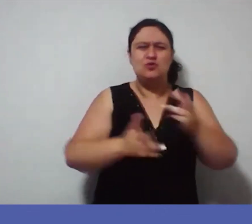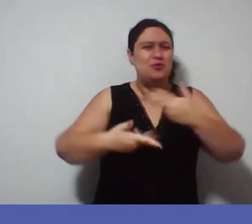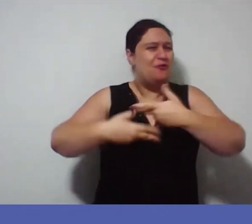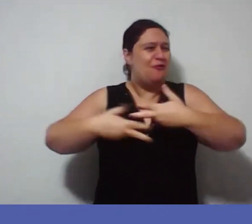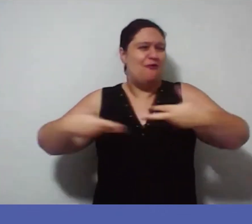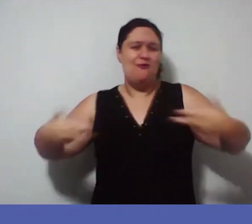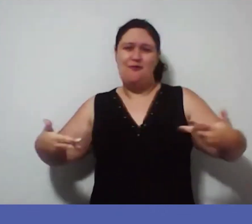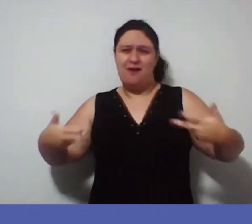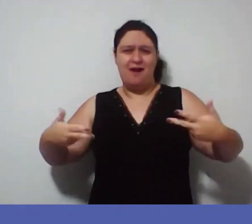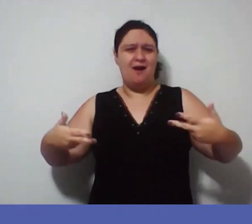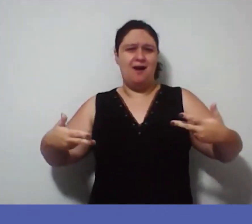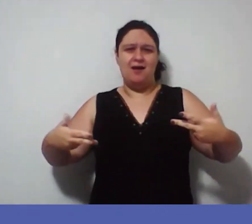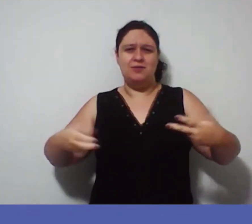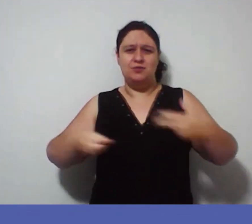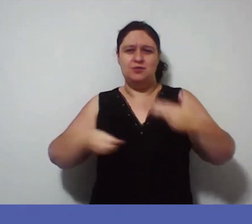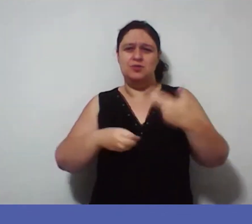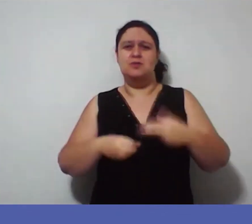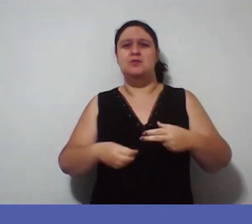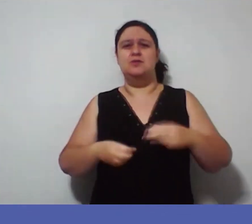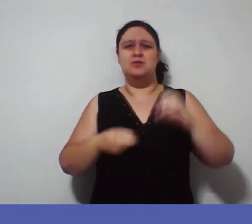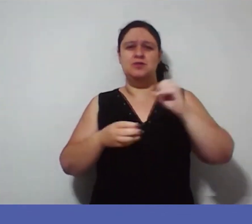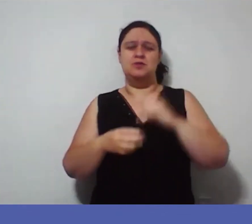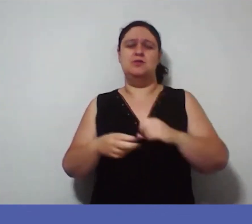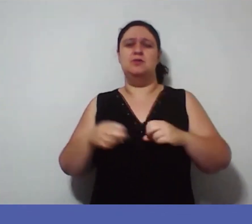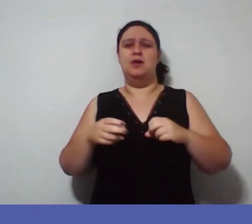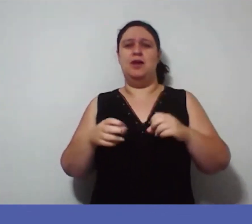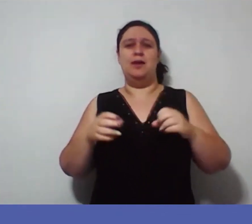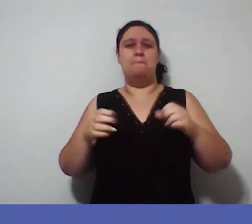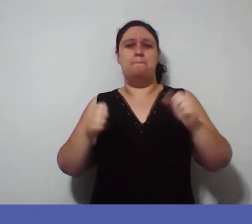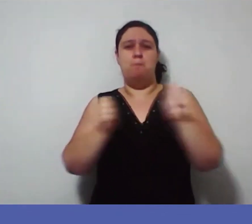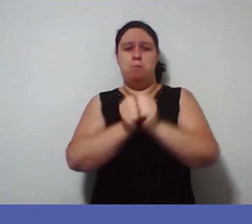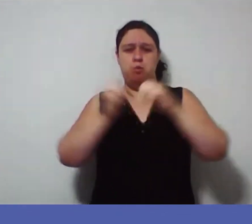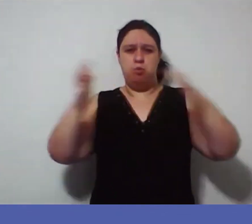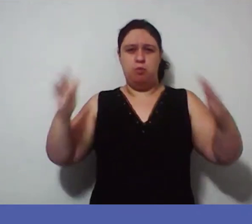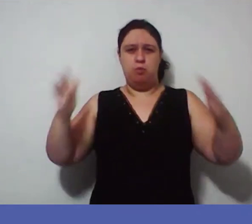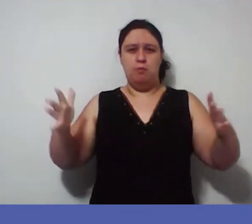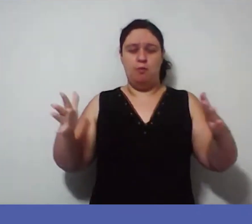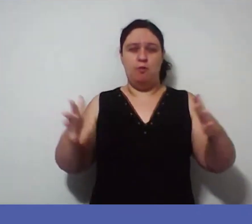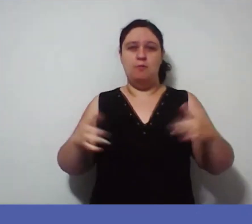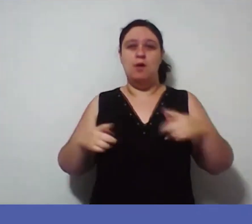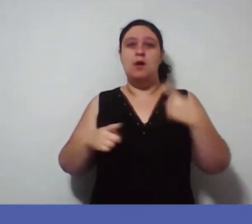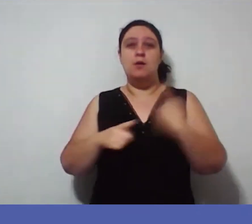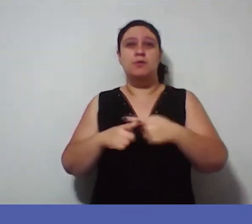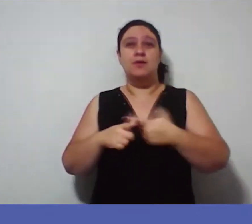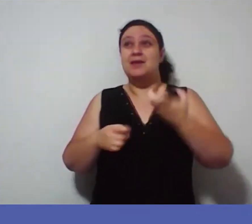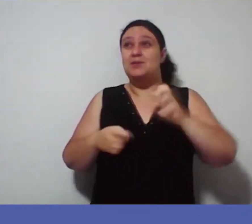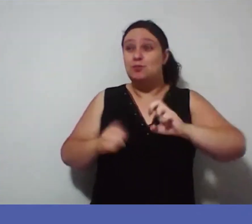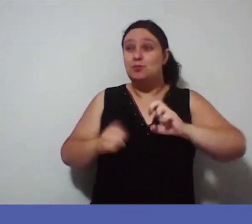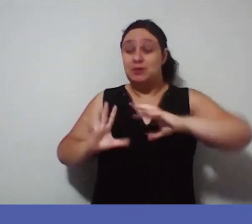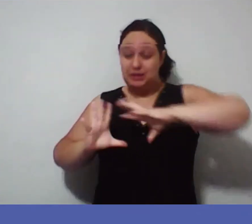nucleares para diminuir a ameaça de destruição global.